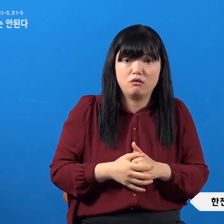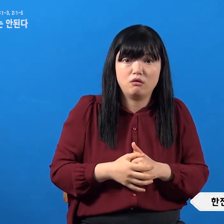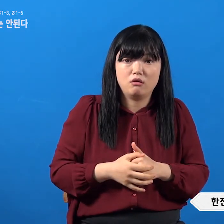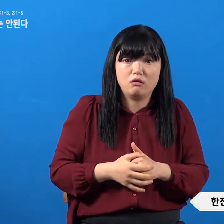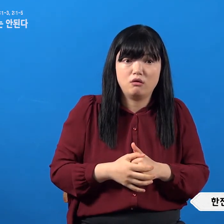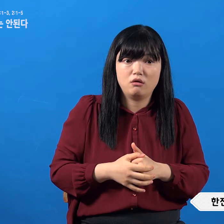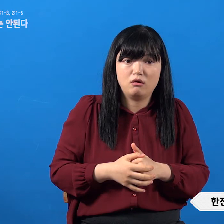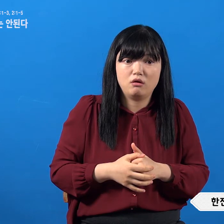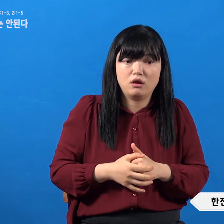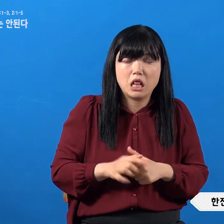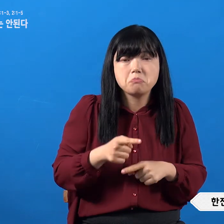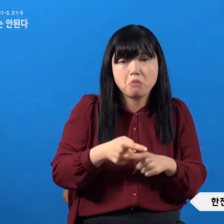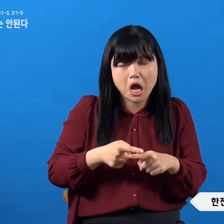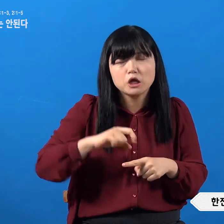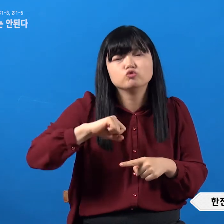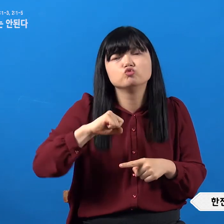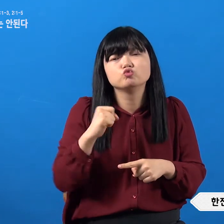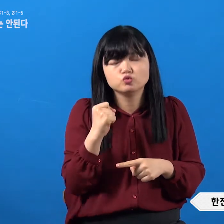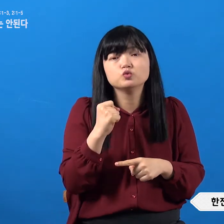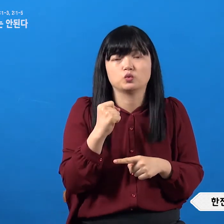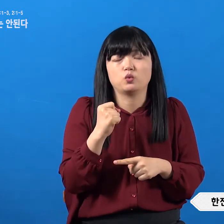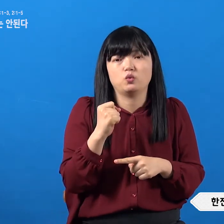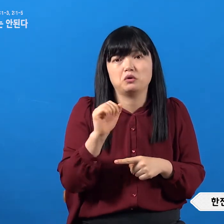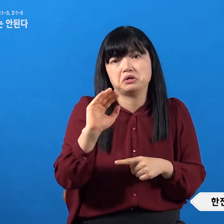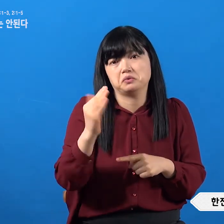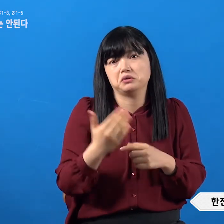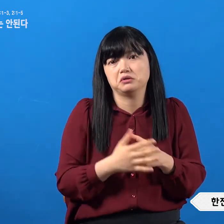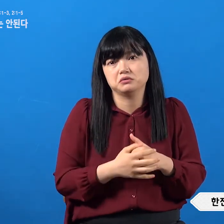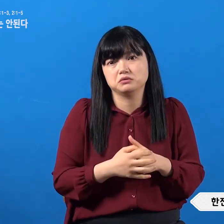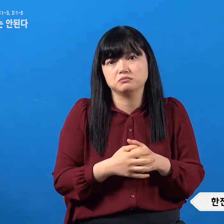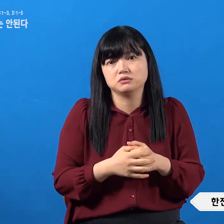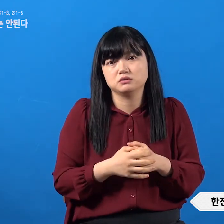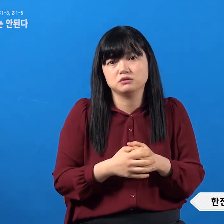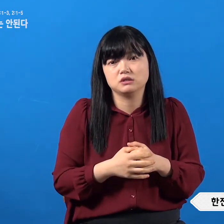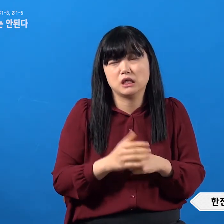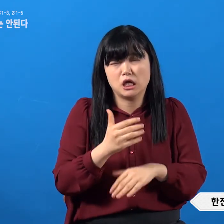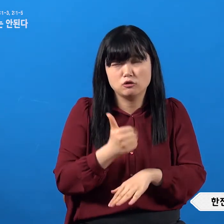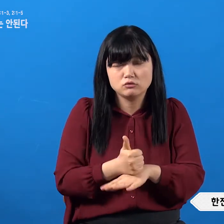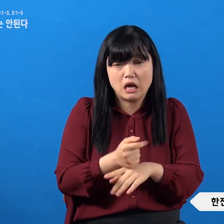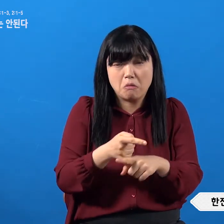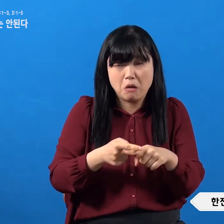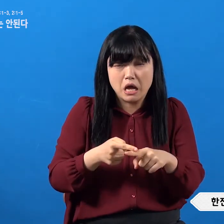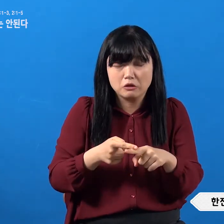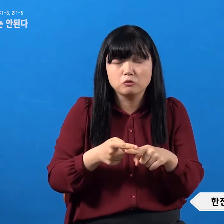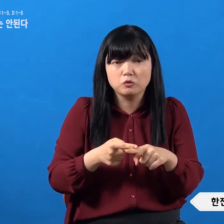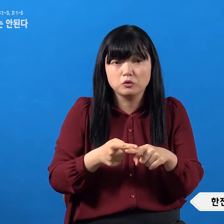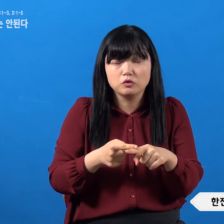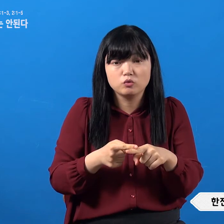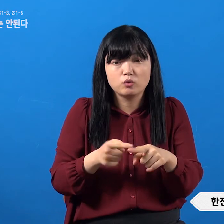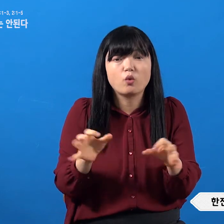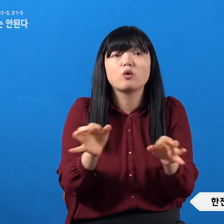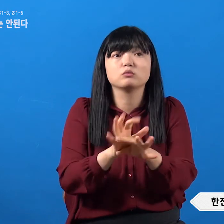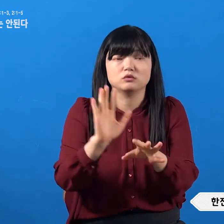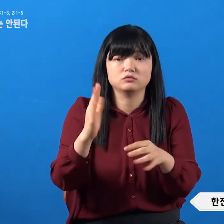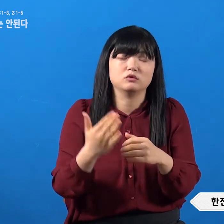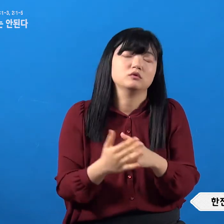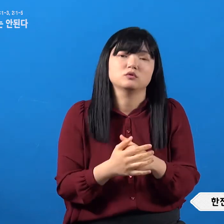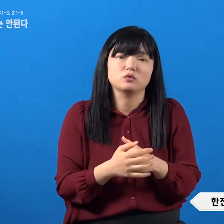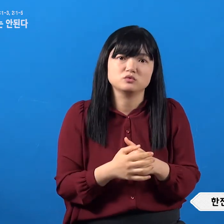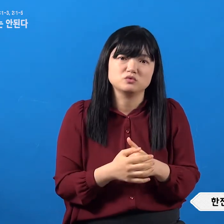그래서 결국 절반의 순종에 머무르고 마는 겁니다. 나중에는 그 절반마저도 없어지는 거죠.